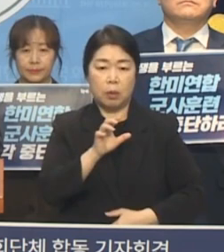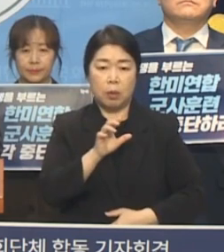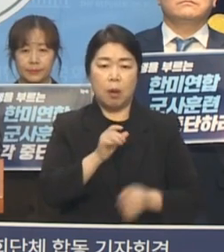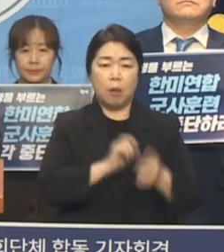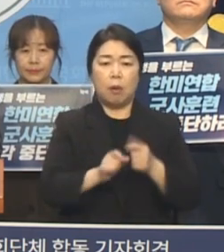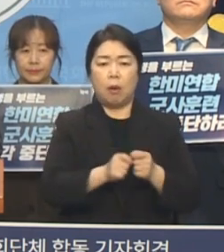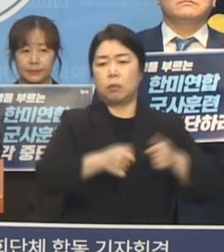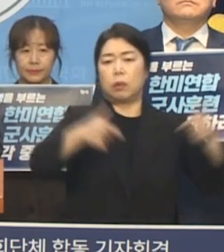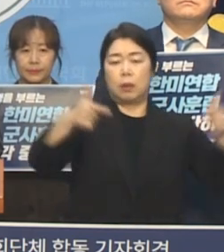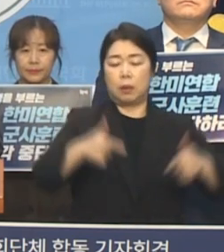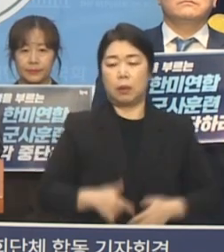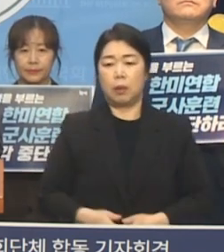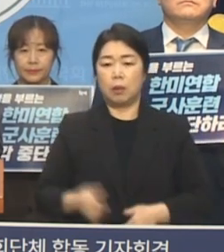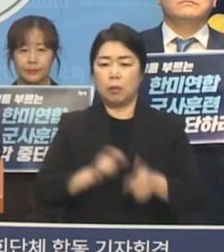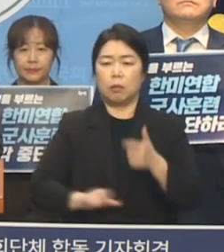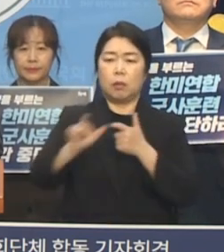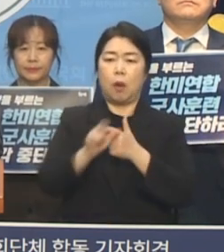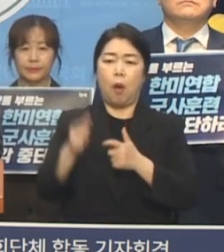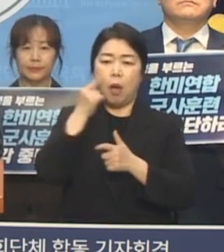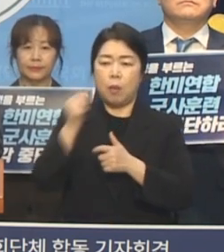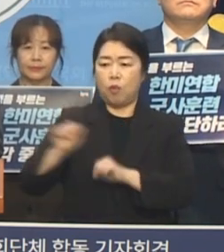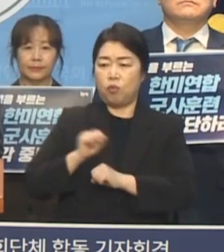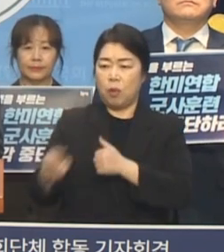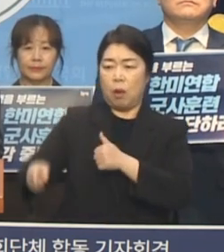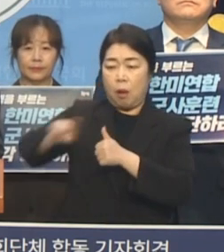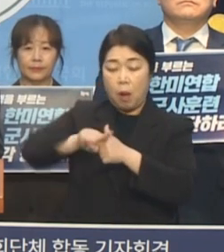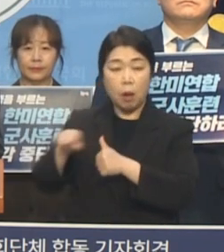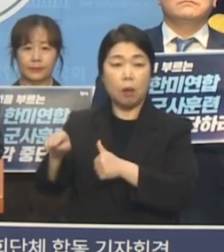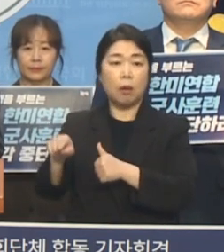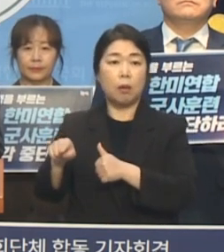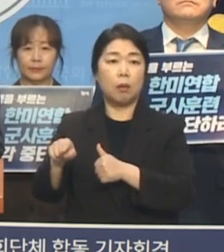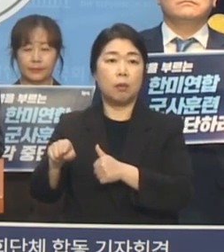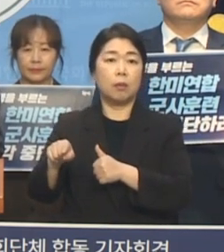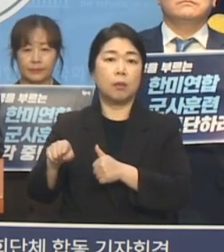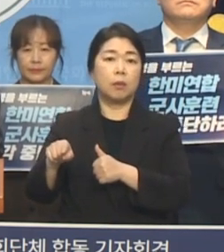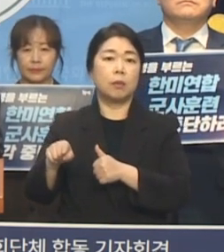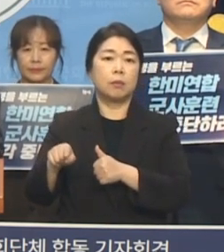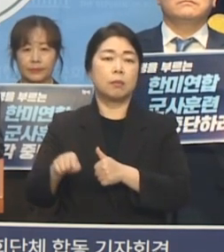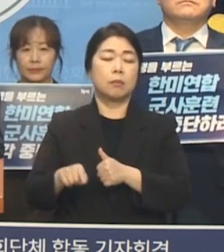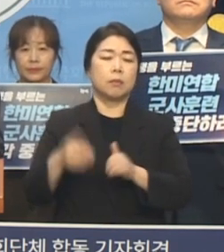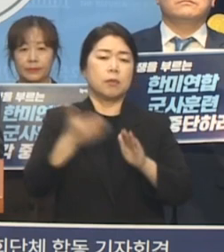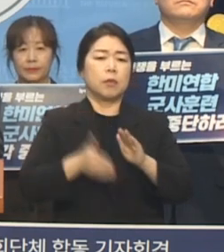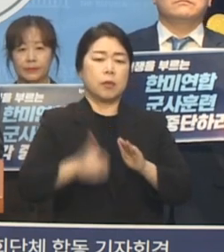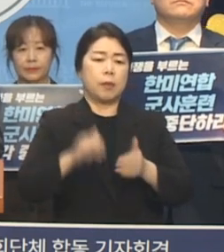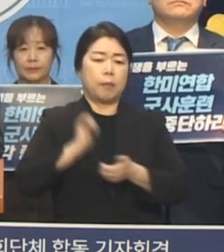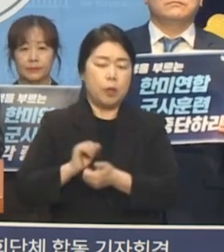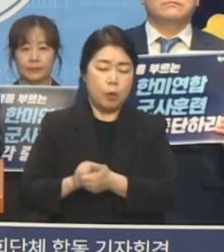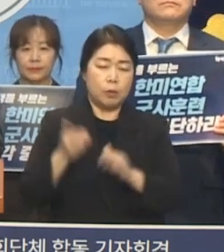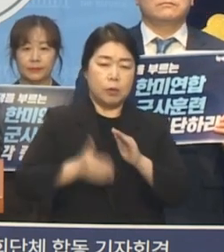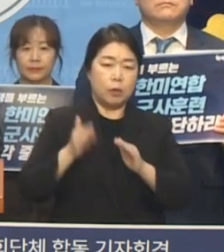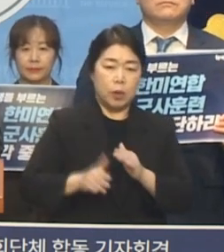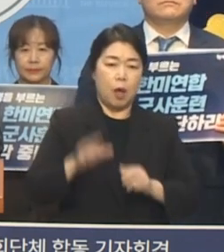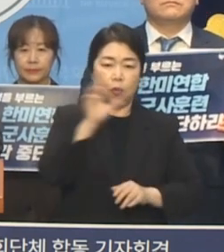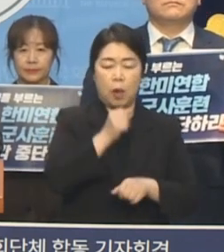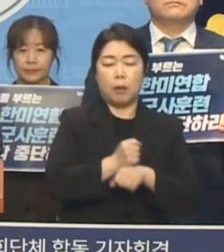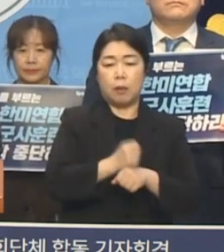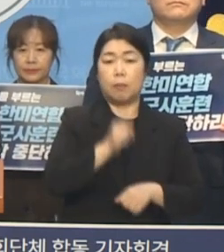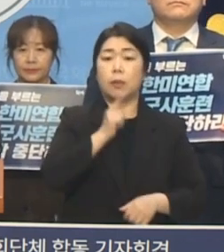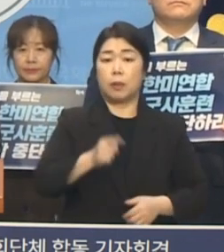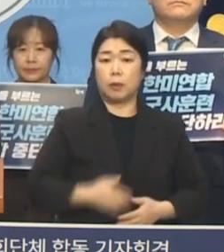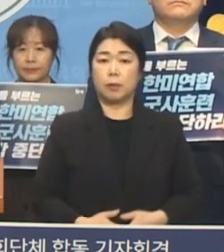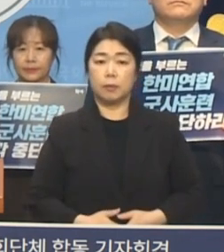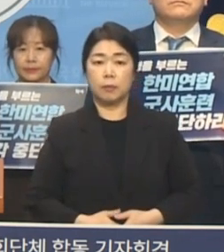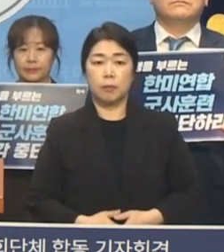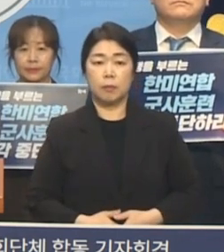불러들인 한미일 연합훈련도 연례화되었다. 전쟁과 충돌을 조장해온 대북 전단 살포를